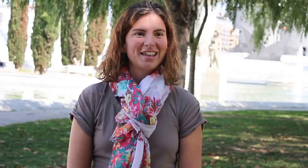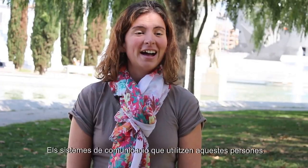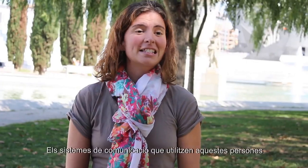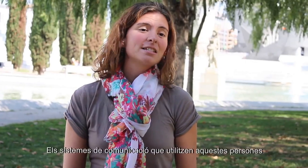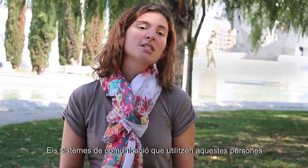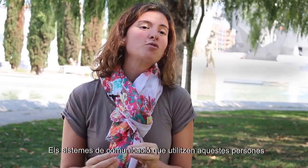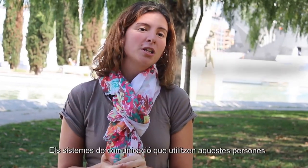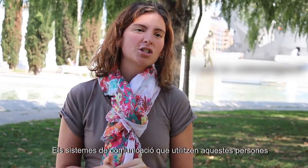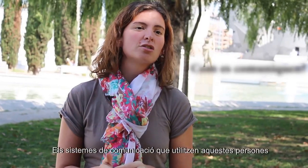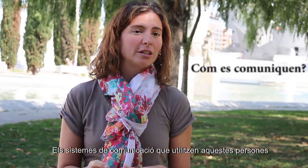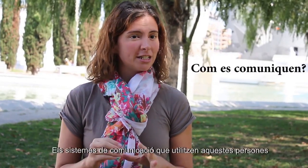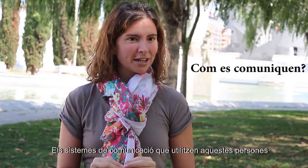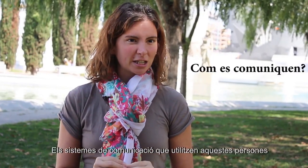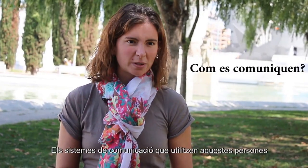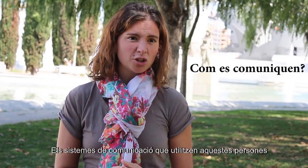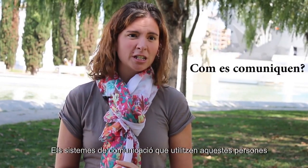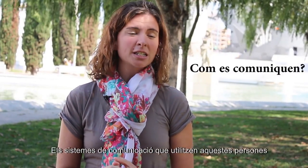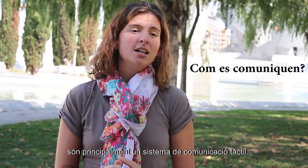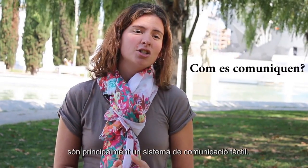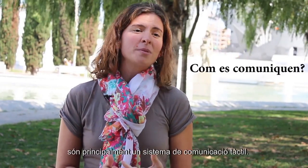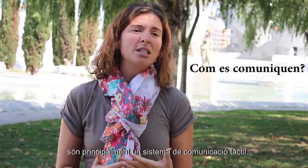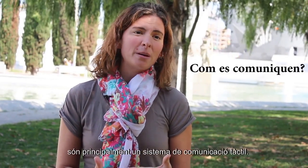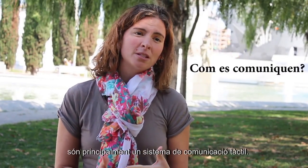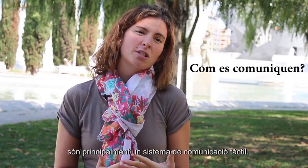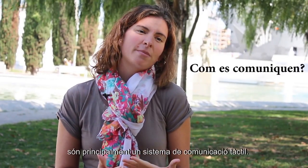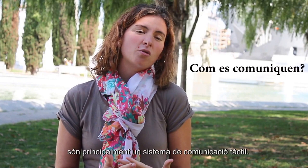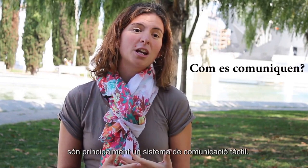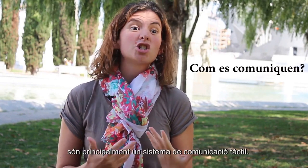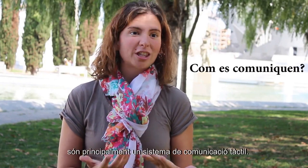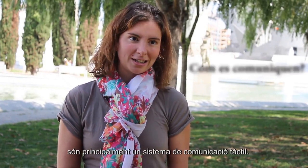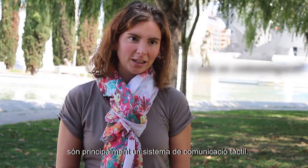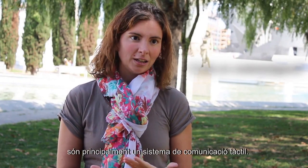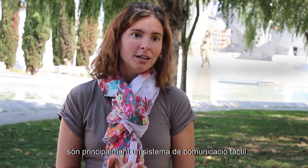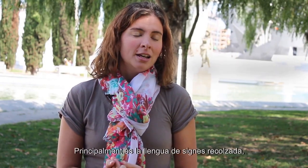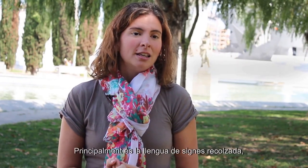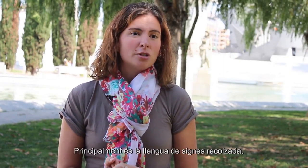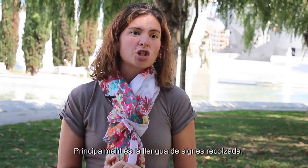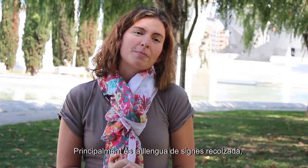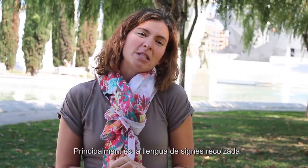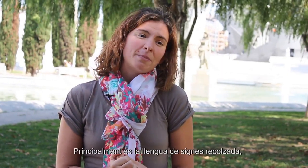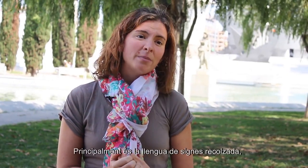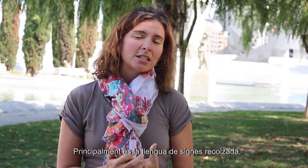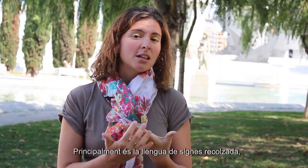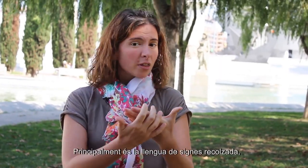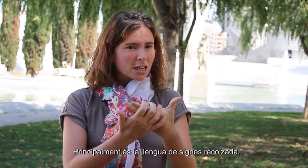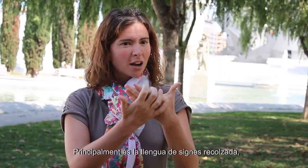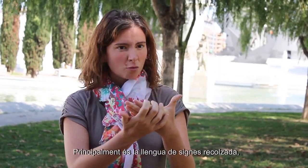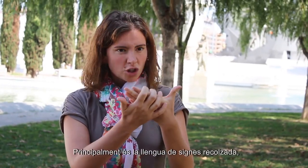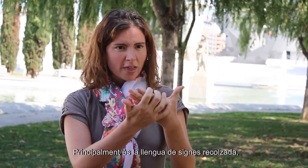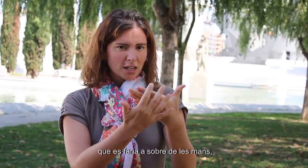Els sistemes de comunicació que utilitzen aquestes persones són principalment un sistema de comunicació tàctil. Llavors, principalment és la llengua de signes recolzada, que es